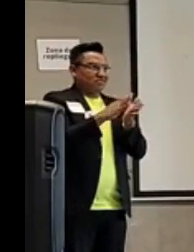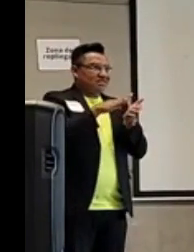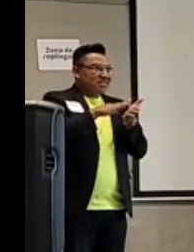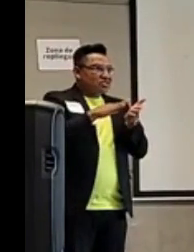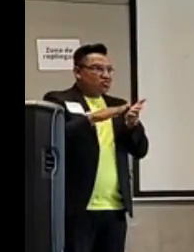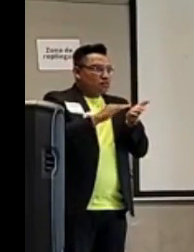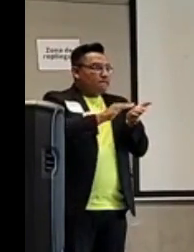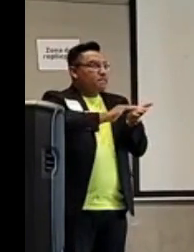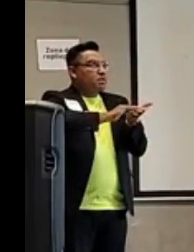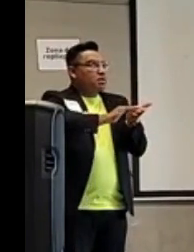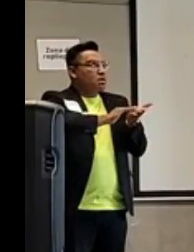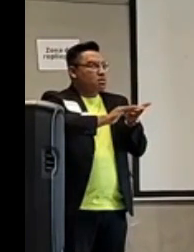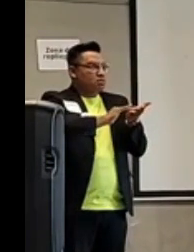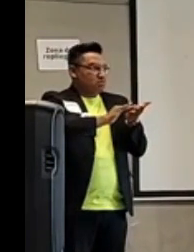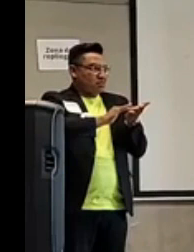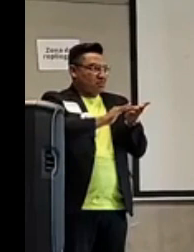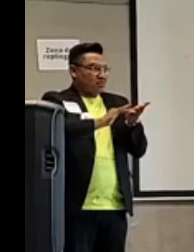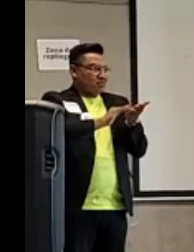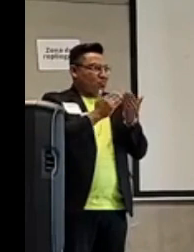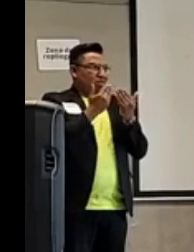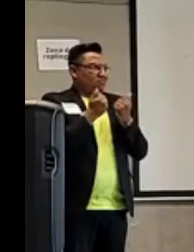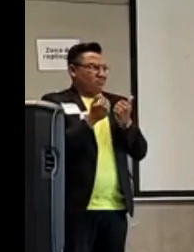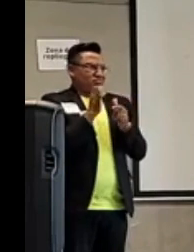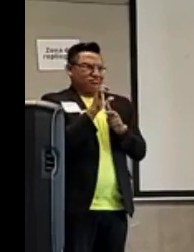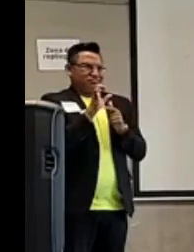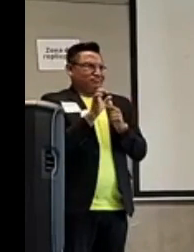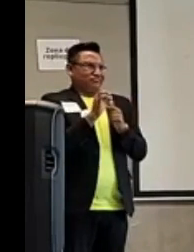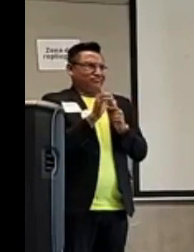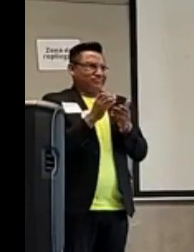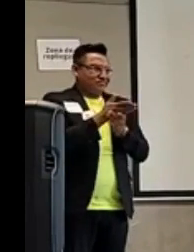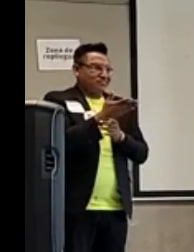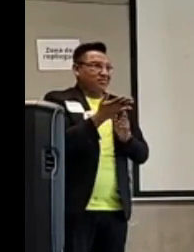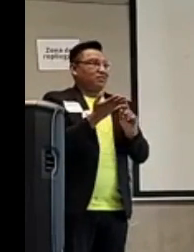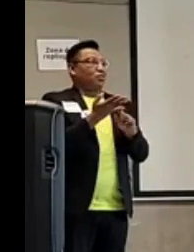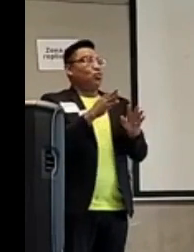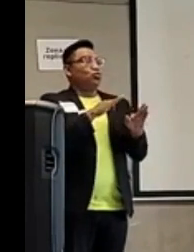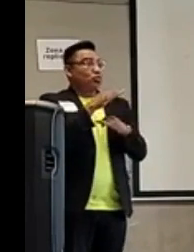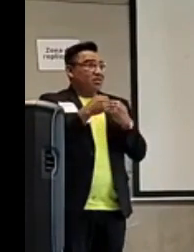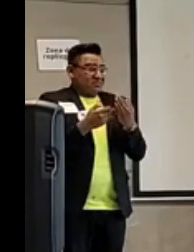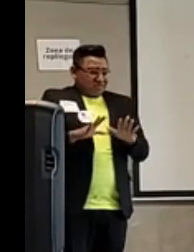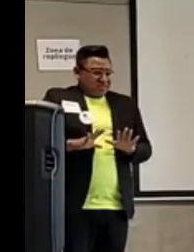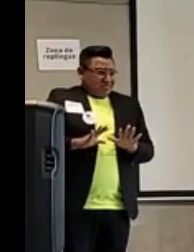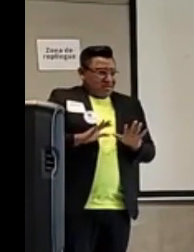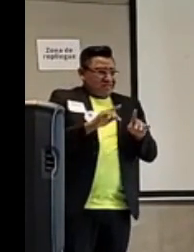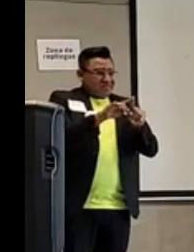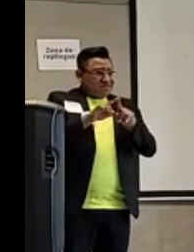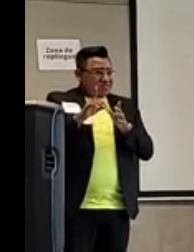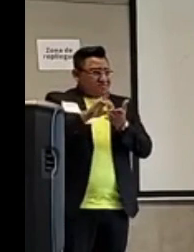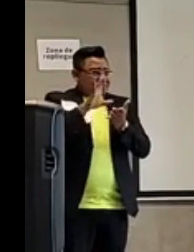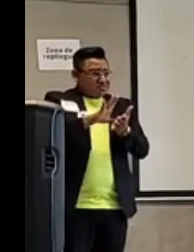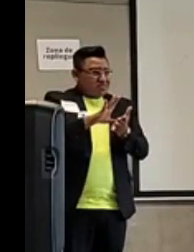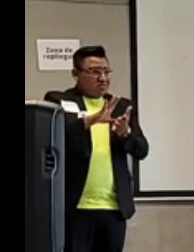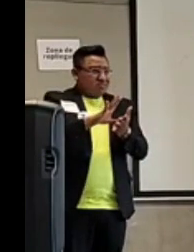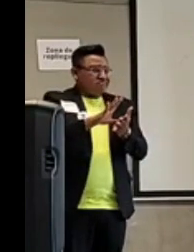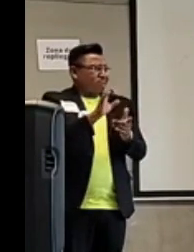braille y no tienen todas las condiciones de accesibilidad para todas las condiciones entonces